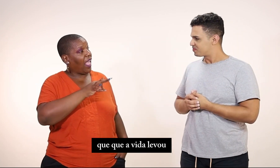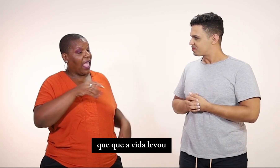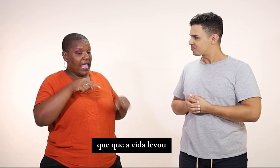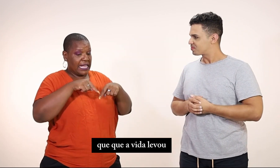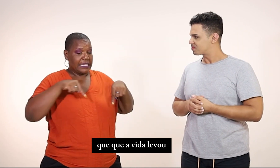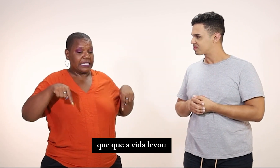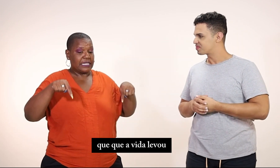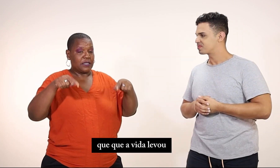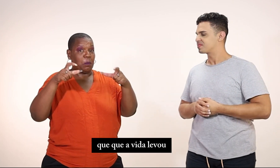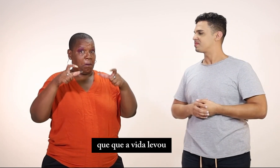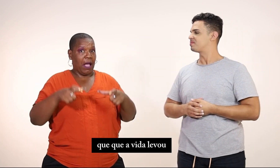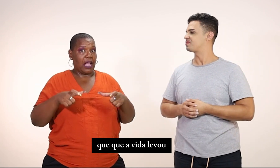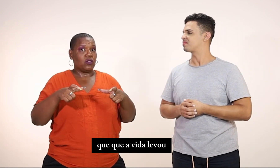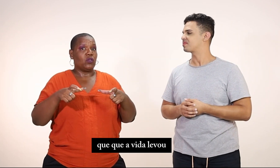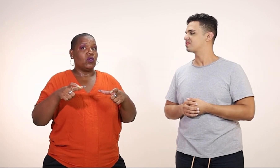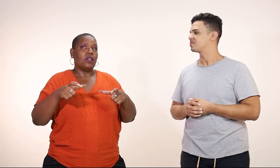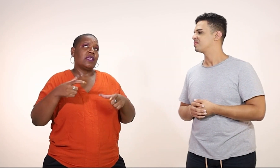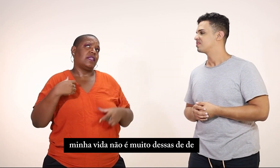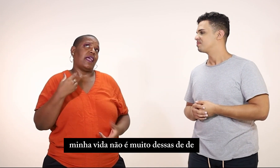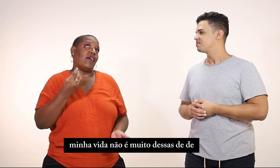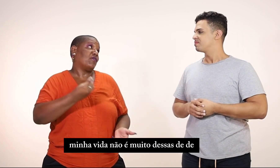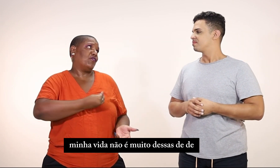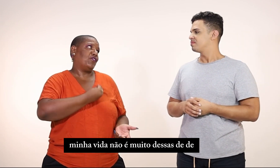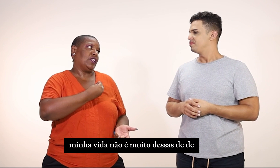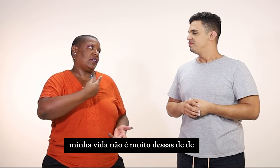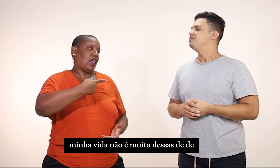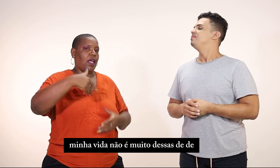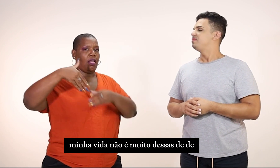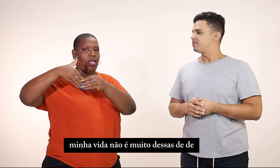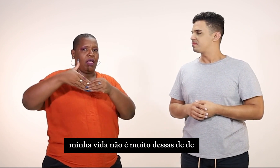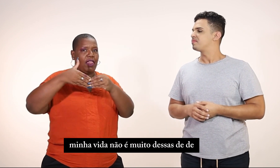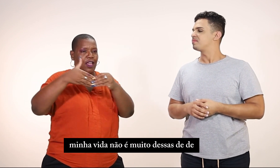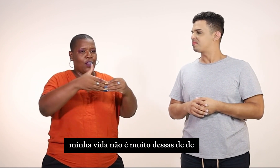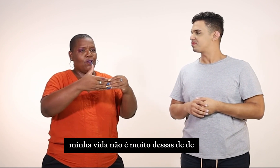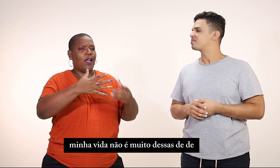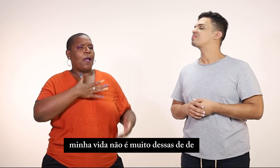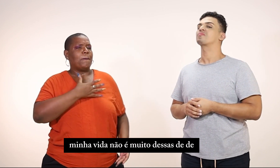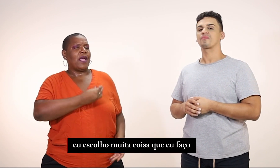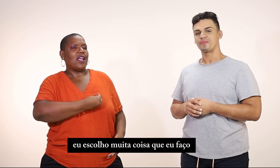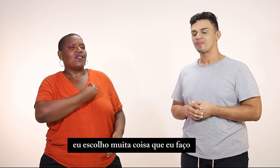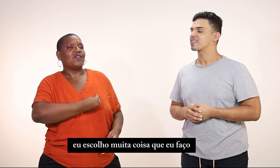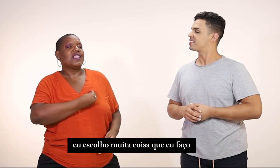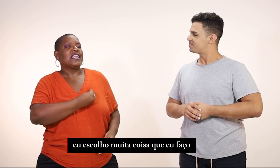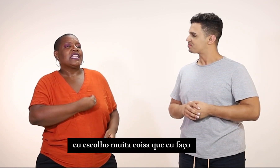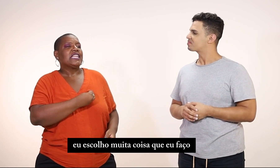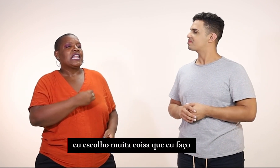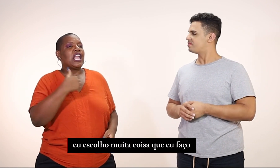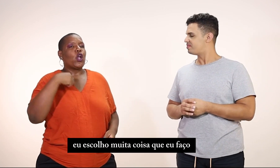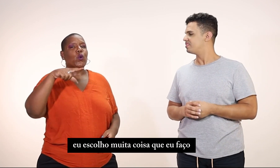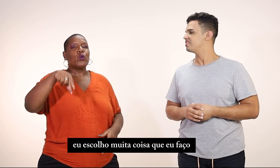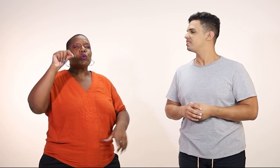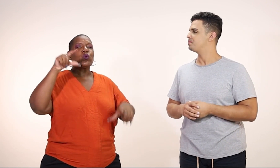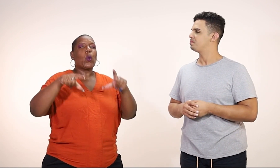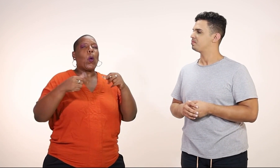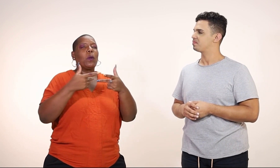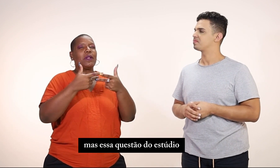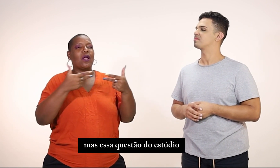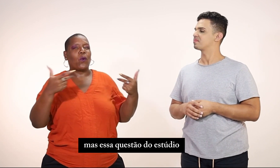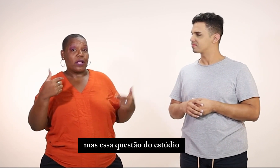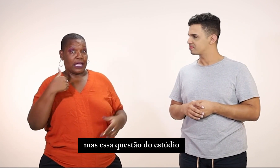que a vida levou. Minha vida não é muito dessas de... Eu escolho muita coisa que eu faço, mas essa questão do